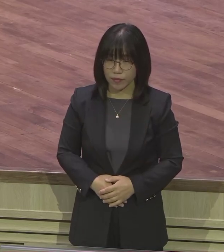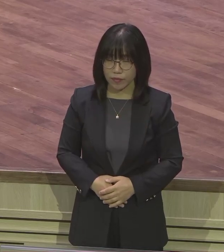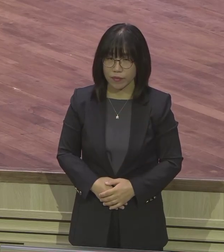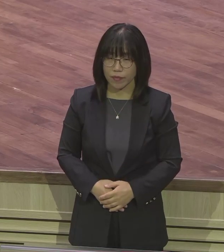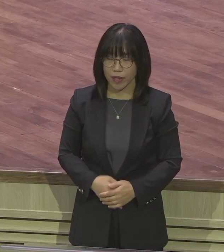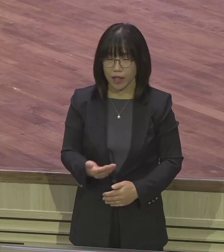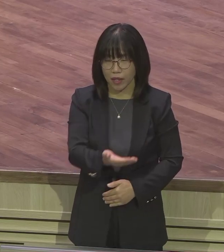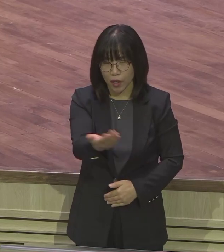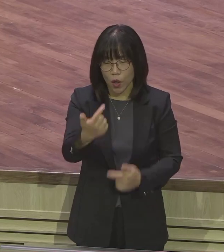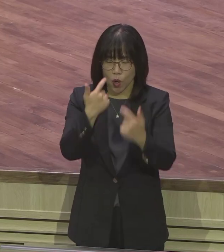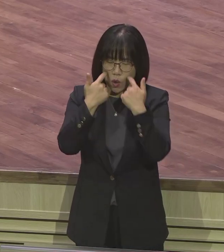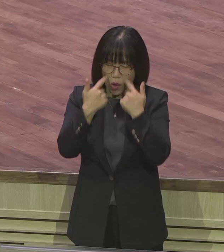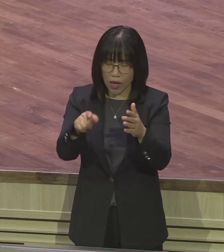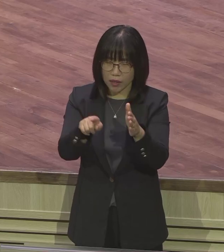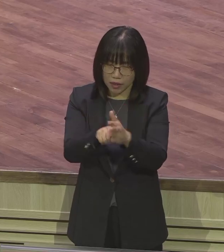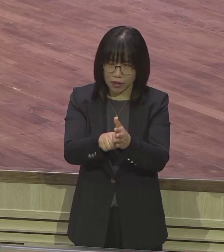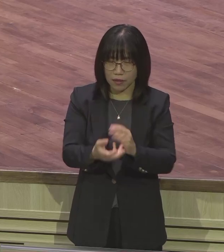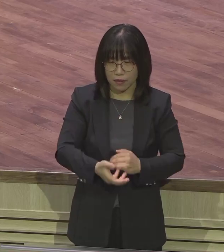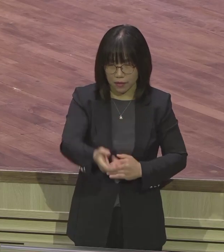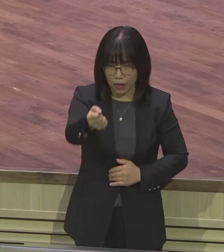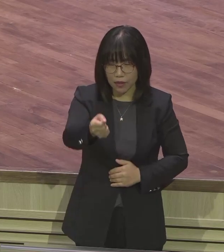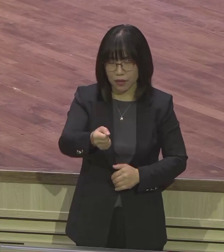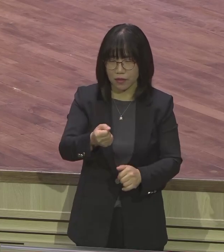확신을 좀 가져라 그 말이에요.